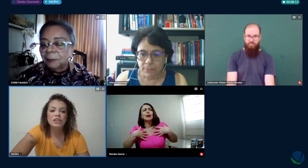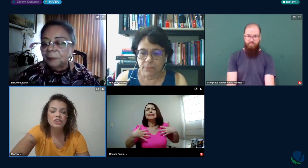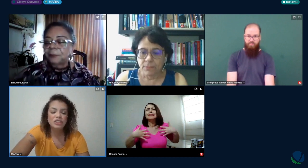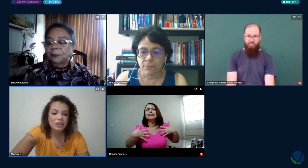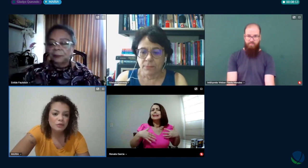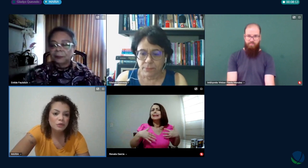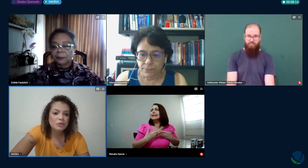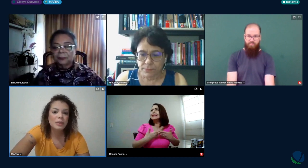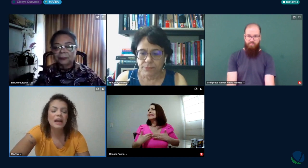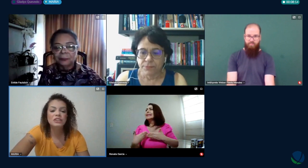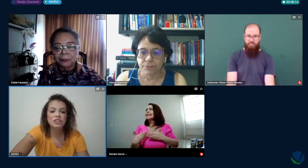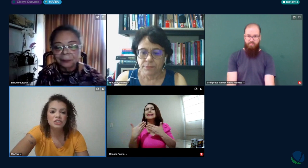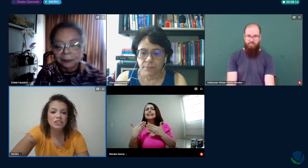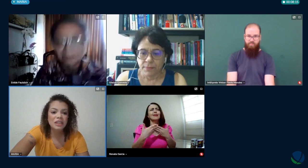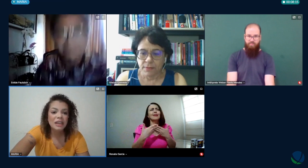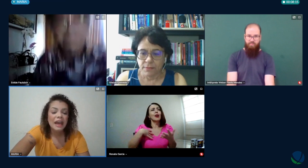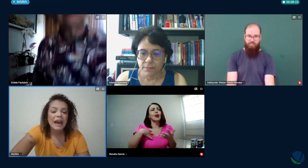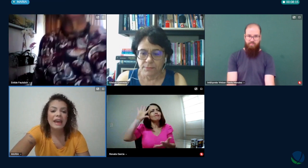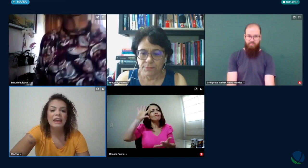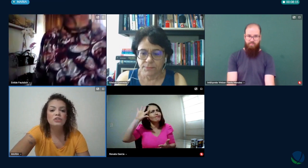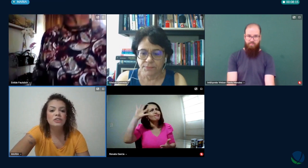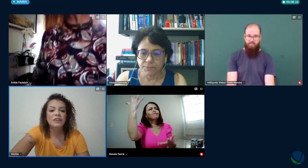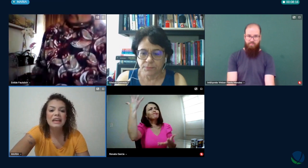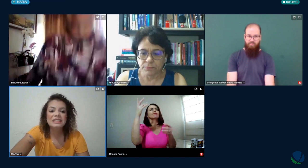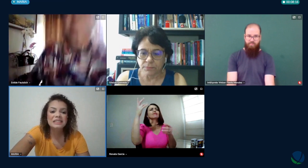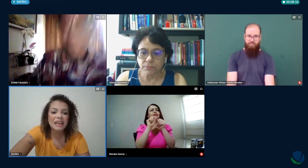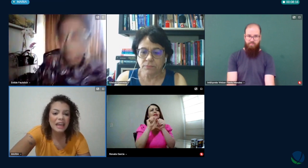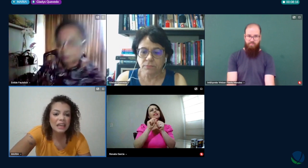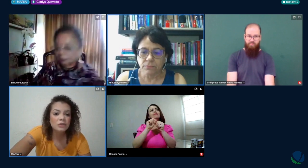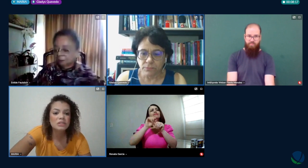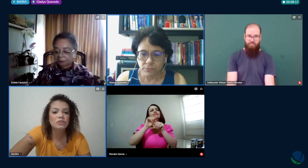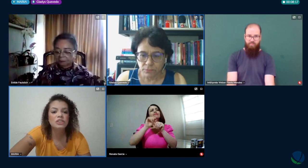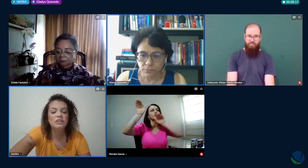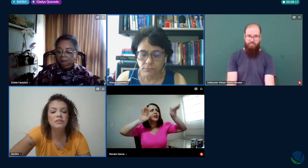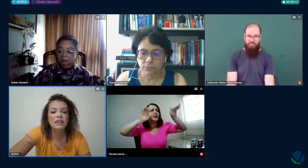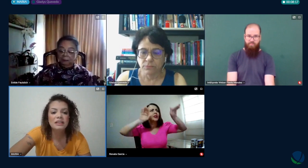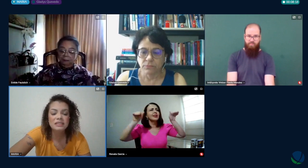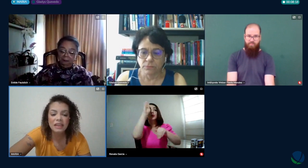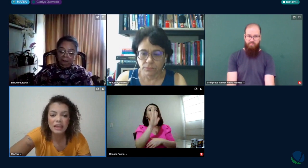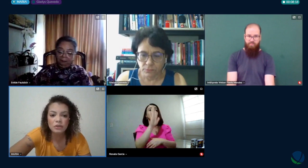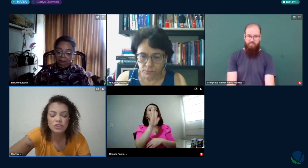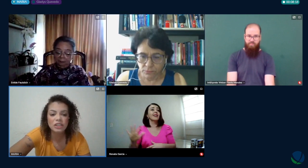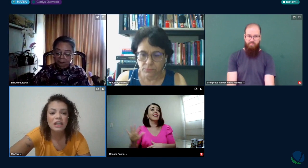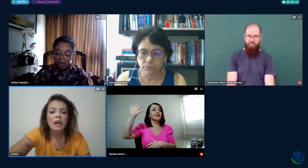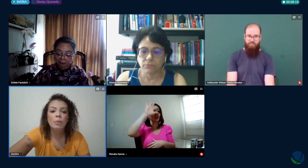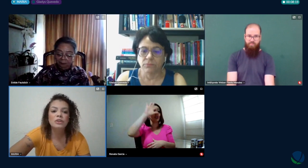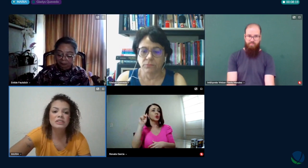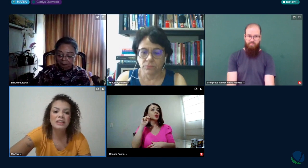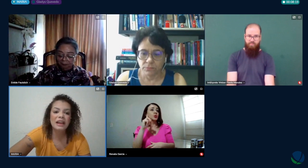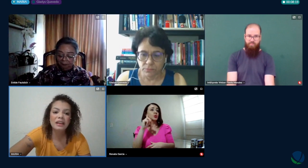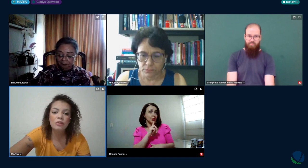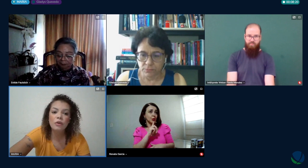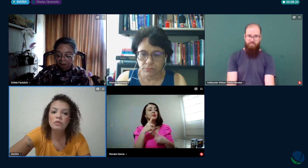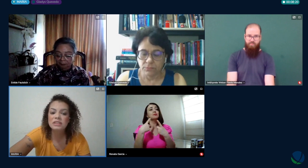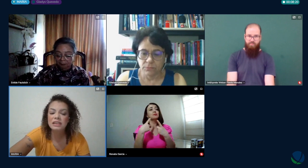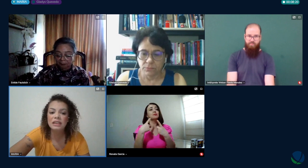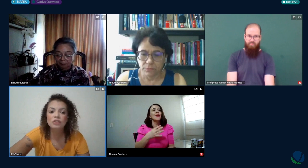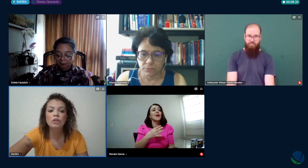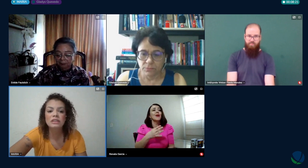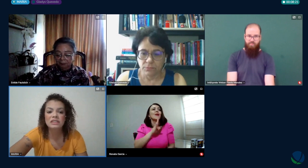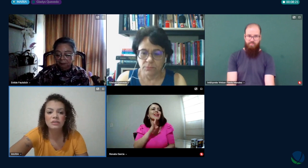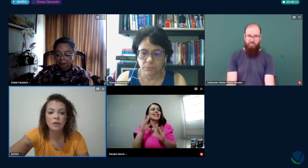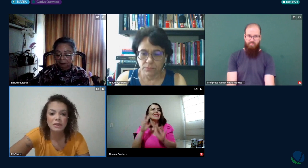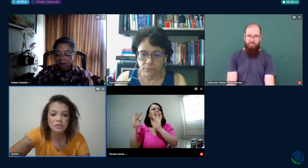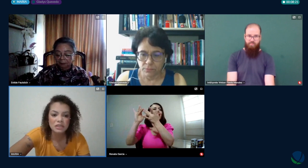os objetivos, para atingir... Eu tive receios, eu tive anseios de... Poxa, será que eu vou